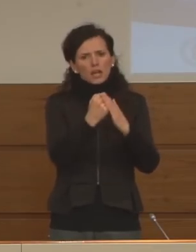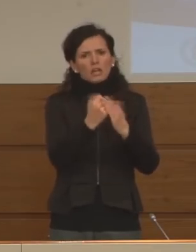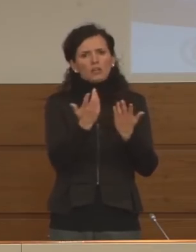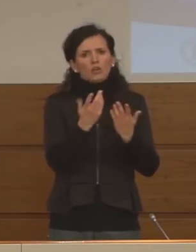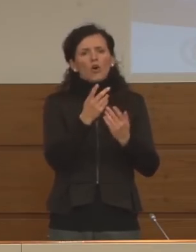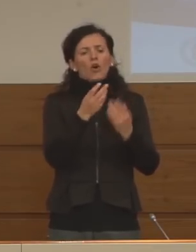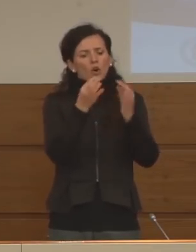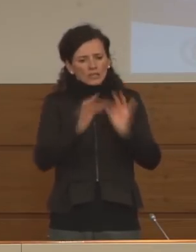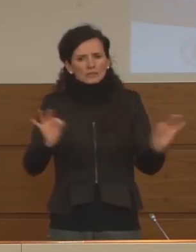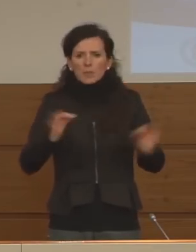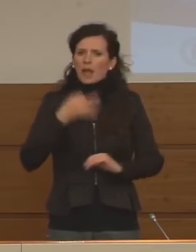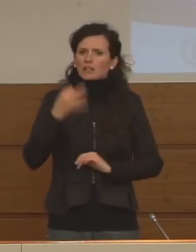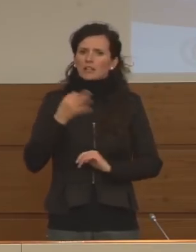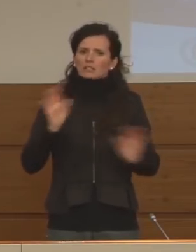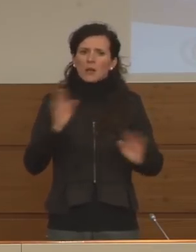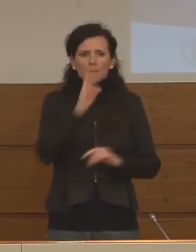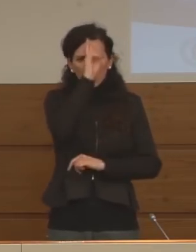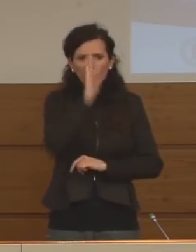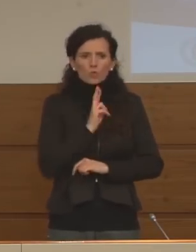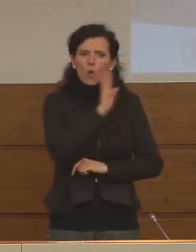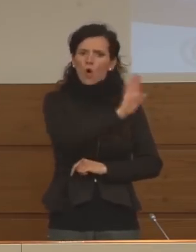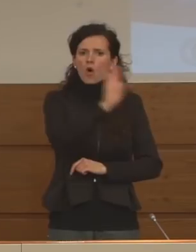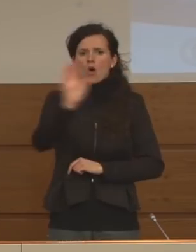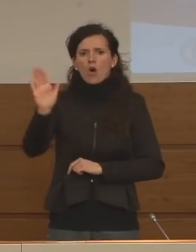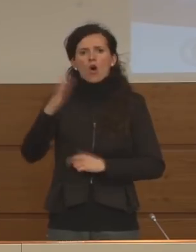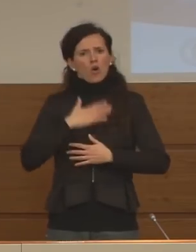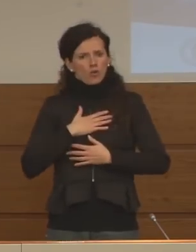che ognuno ha